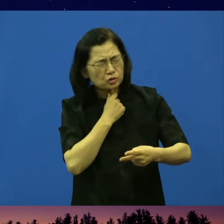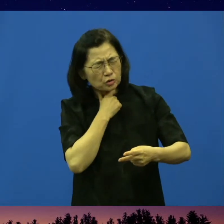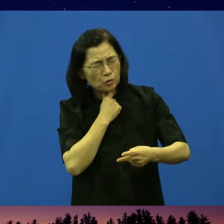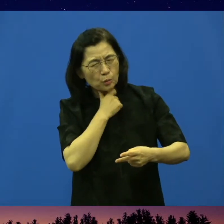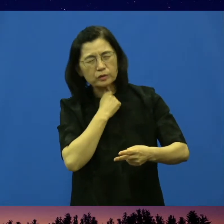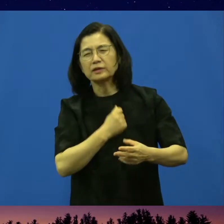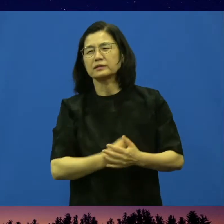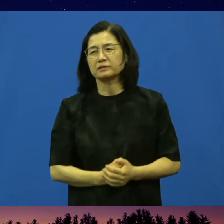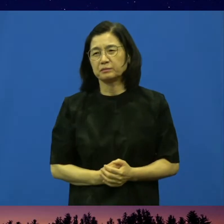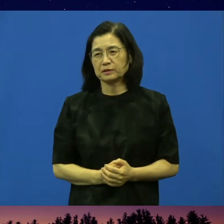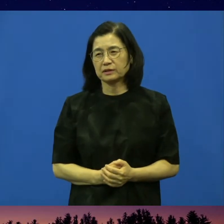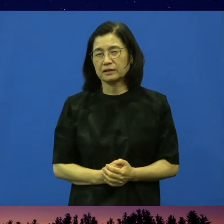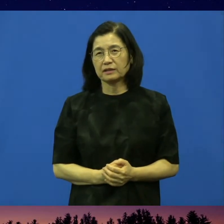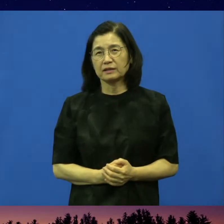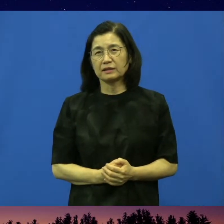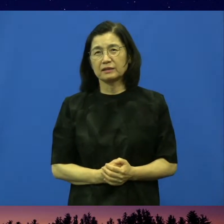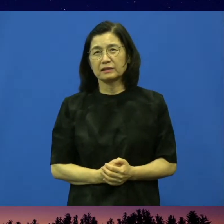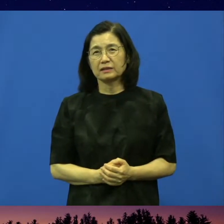신적인 존재예요, 바로는.